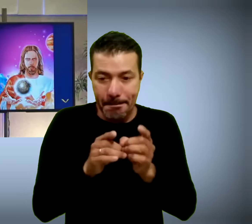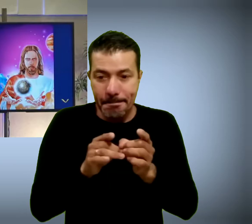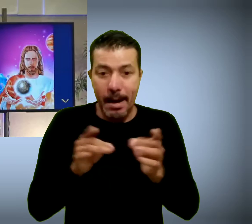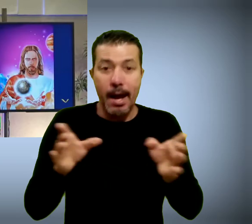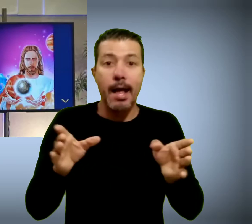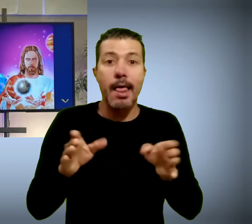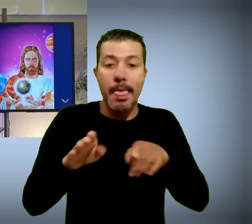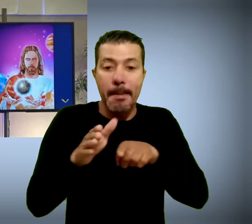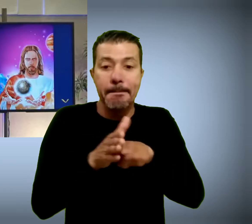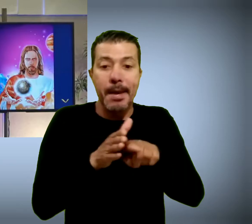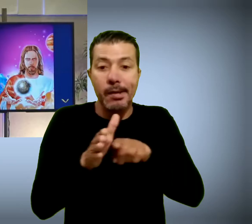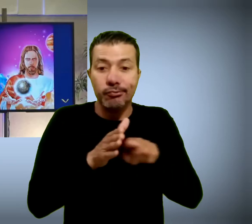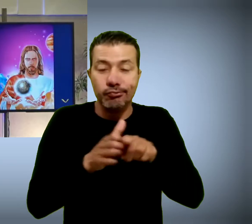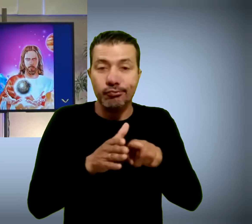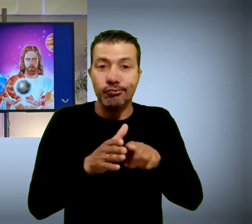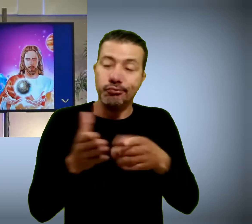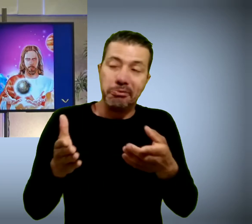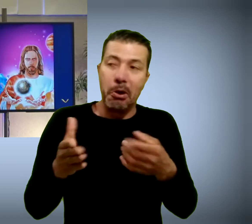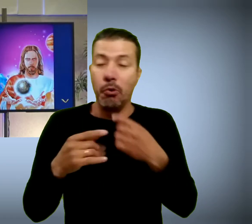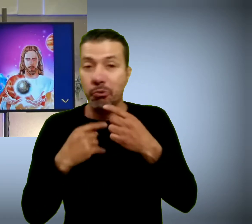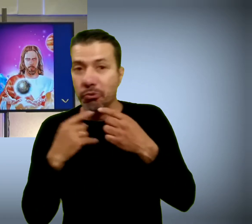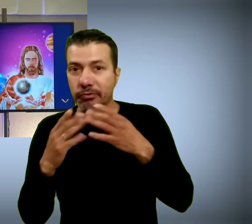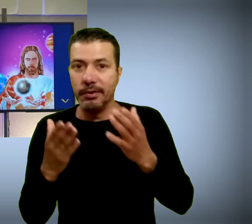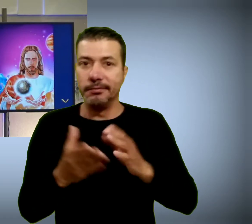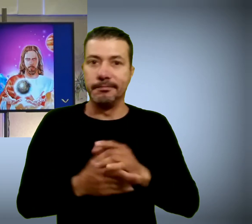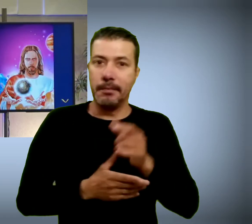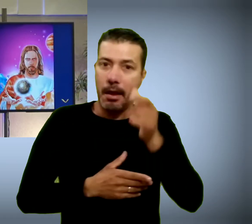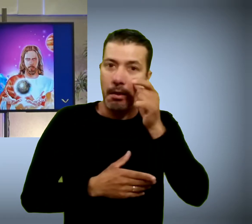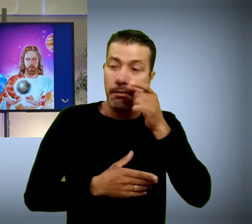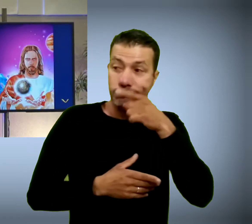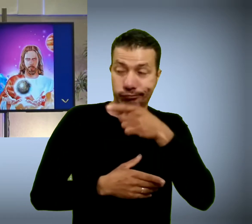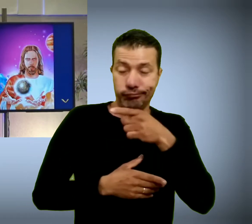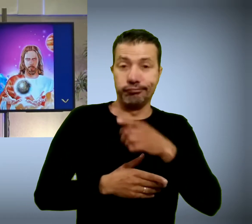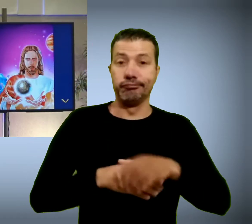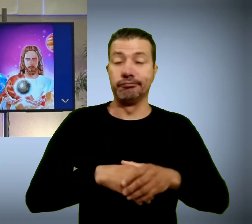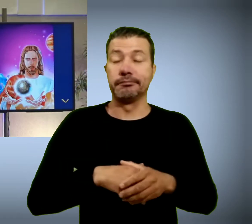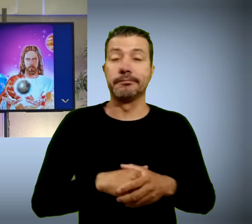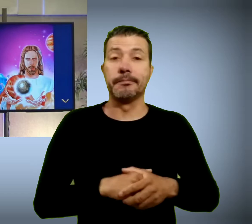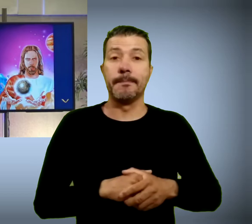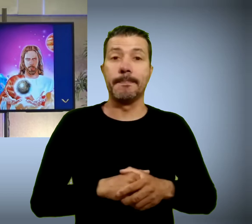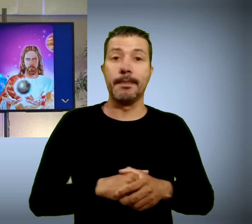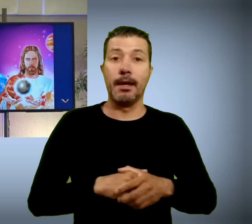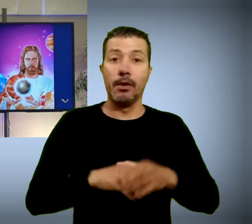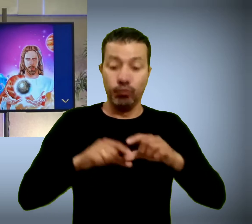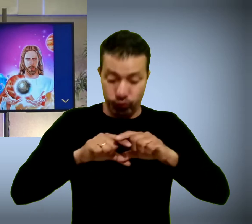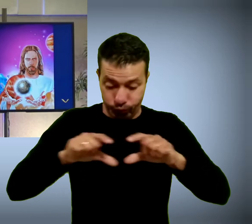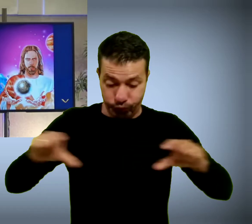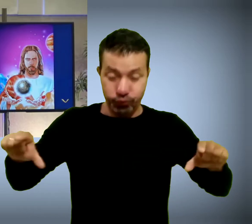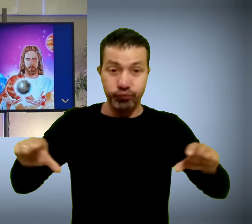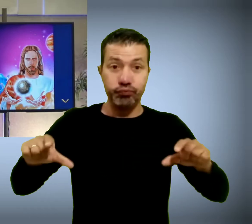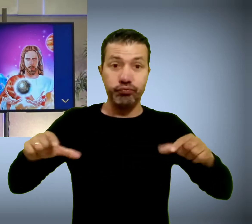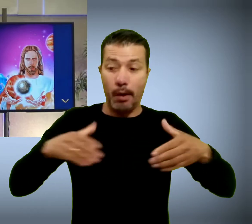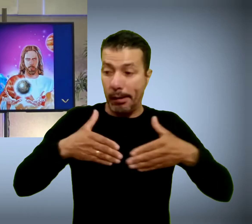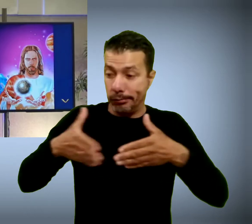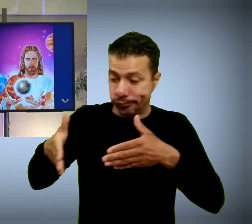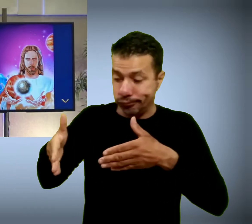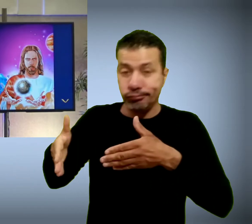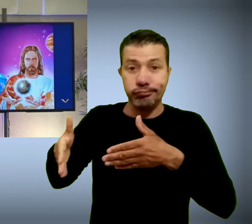um questionamento. Você acabou de ver aí no nosso caractere, o número de WhatsApp, 11